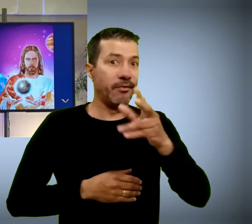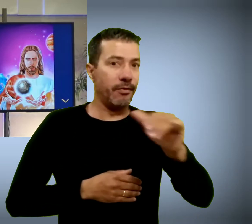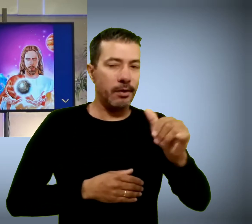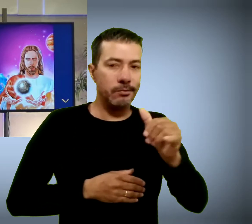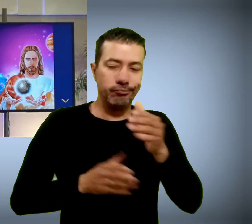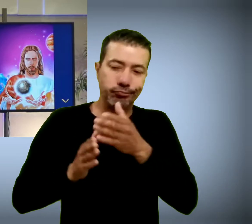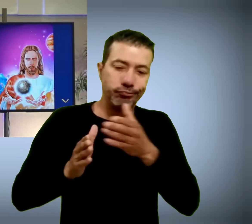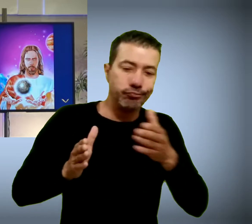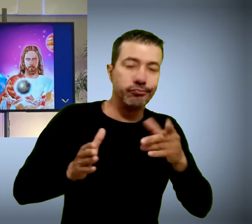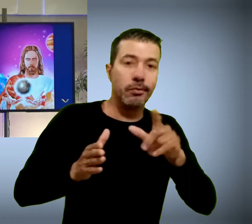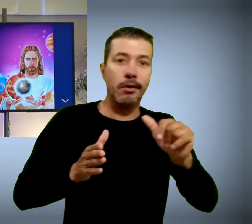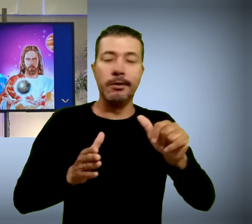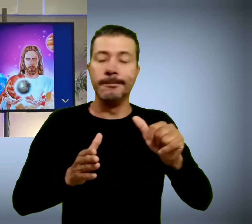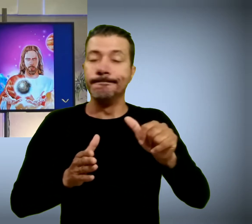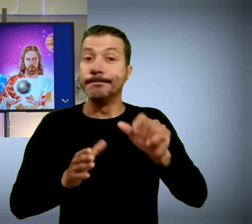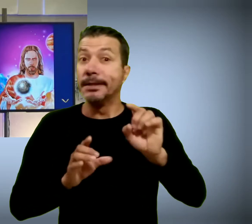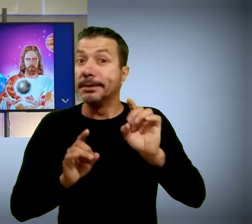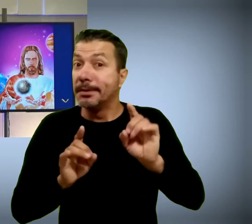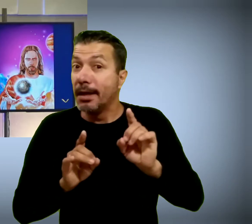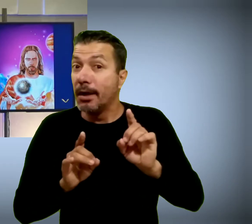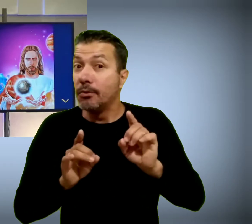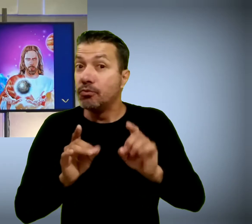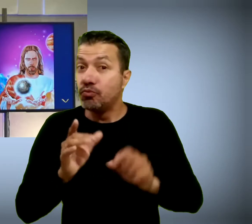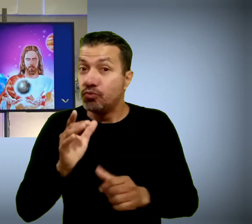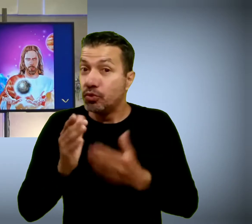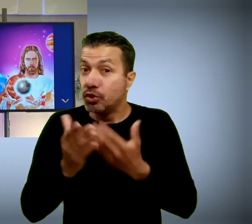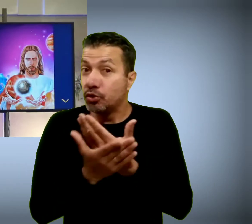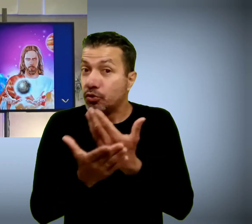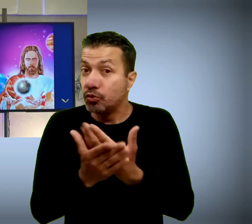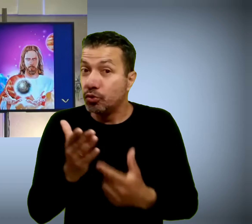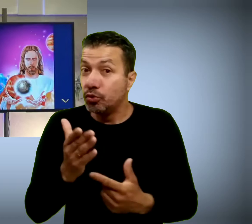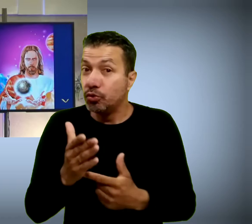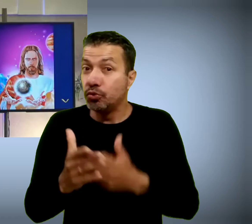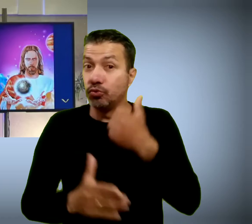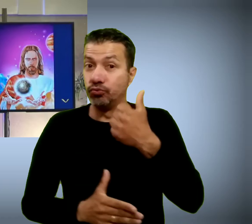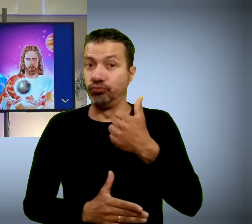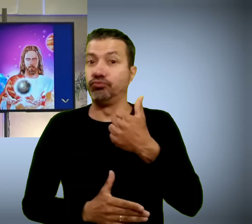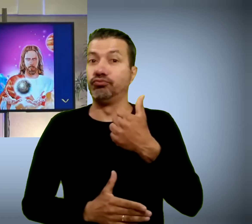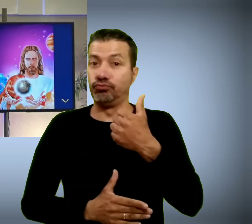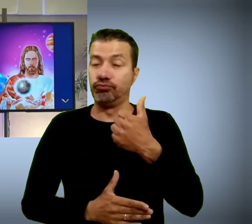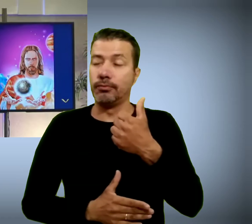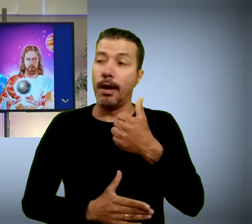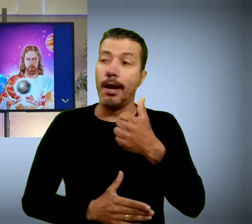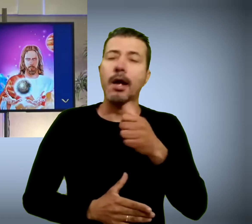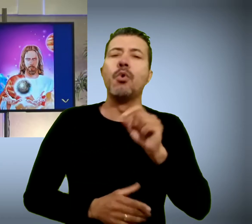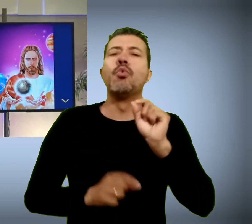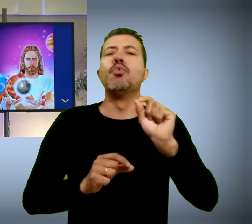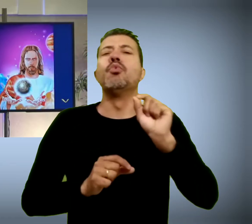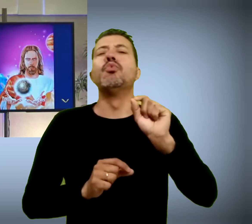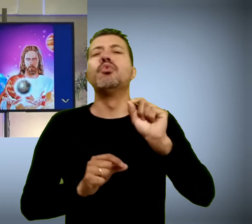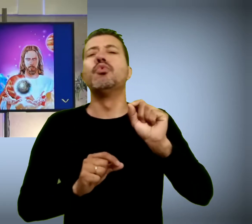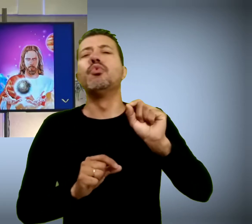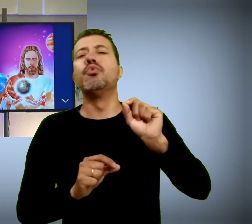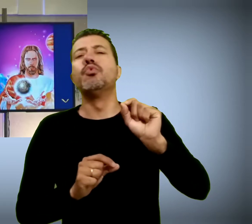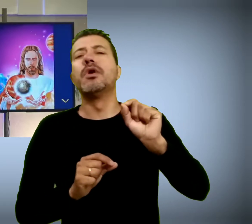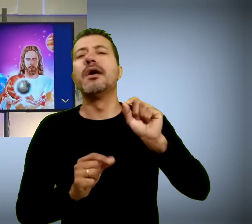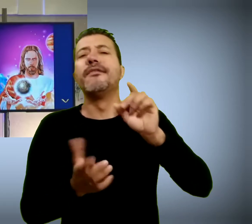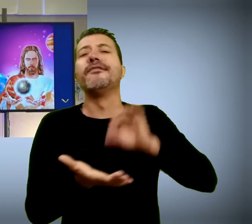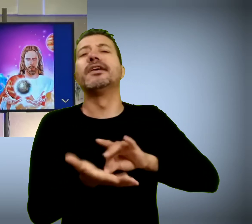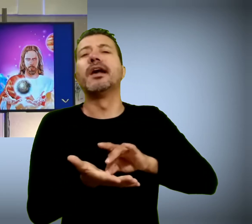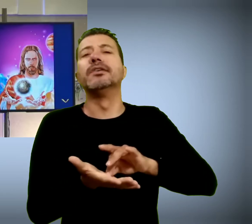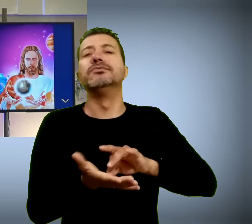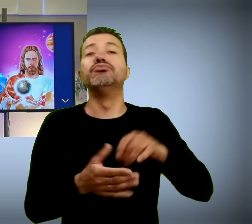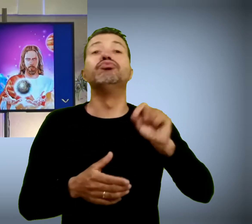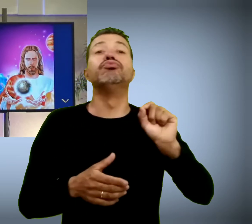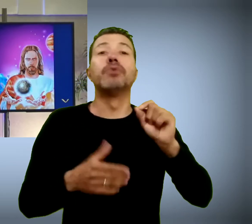veja as aulas anteriores, especialmente a aula número 1. Nos nossos canais você acha lá o título, O que é a verdade? Essa aula é